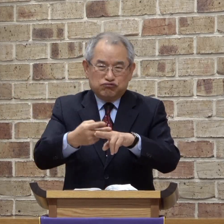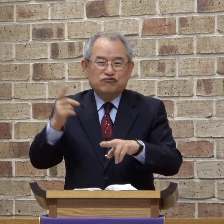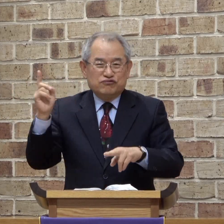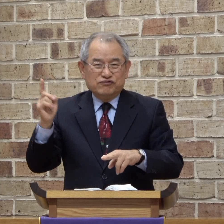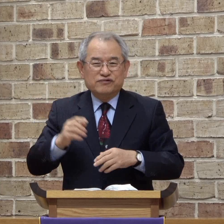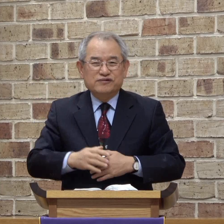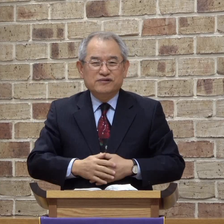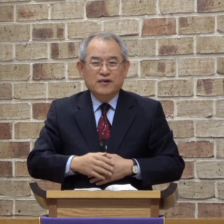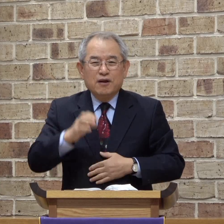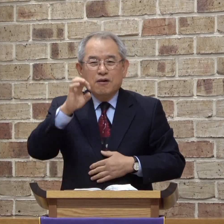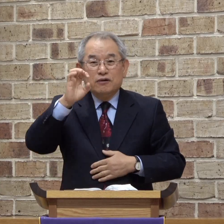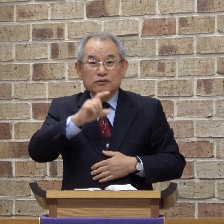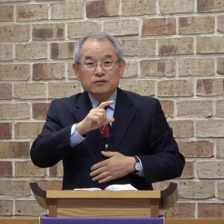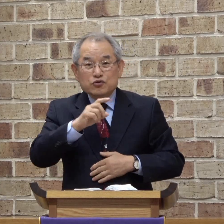살펴보는 시간 되기를 원합니다.